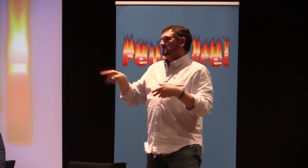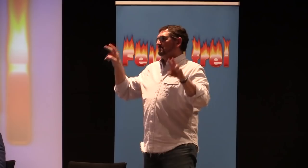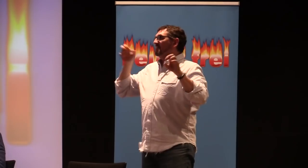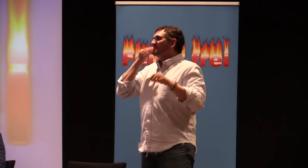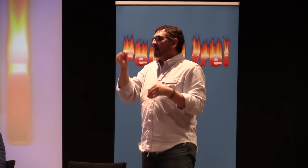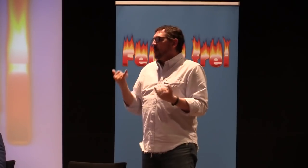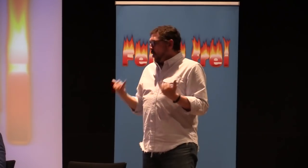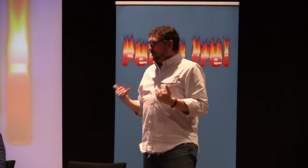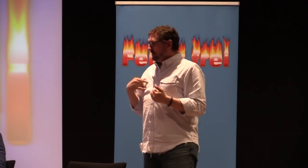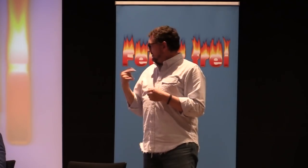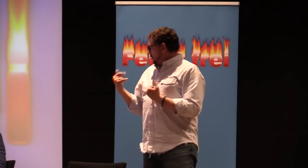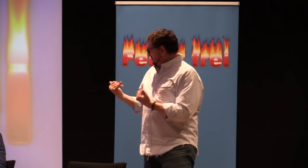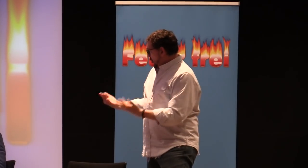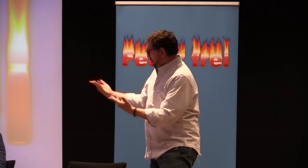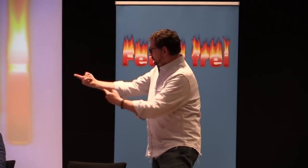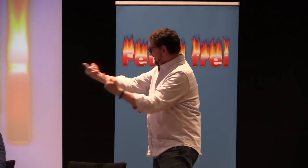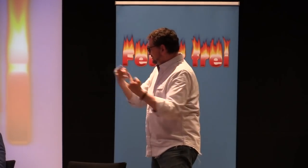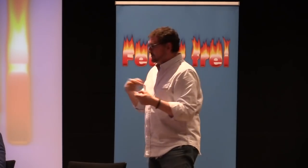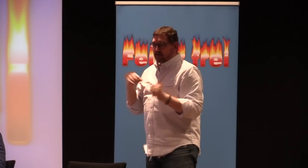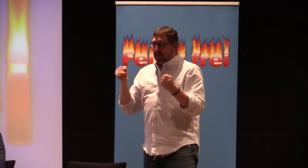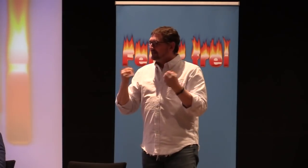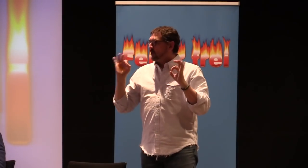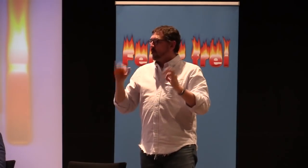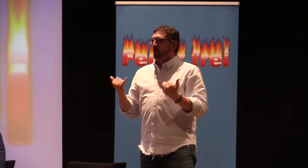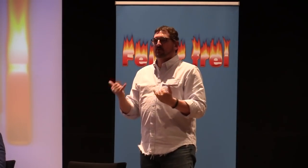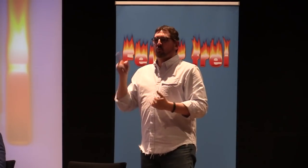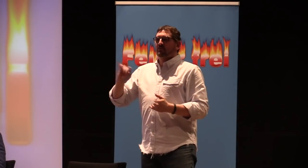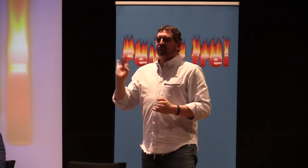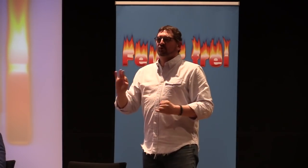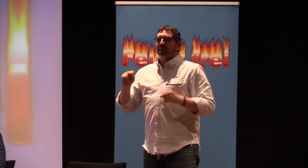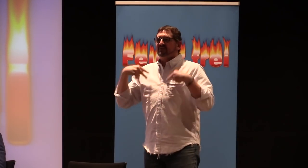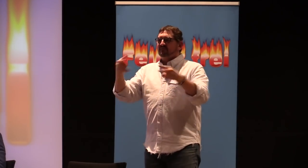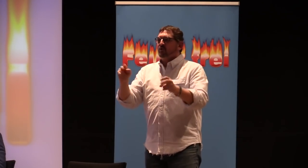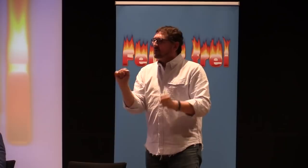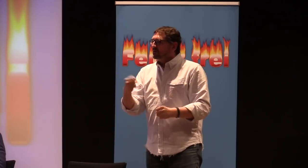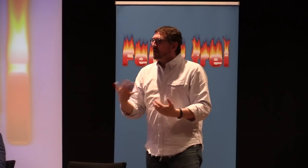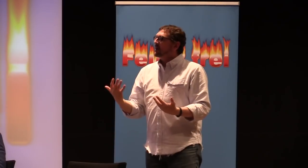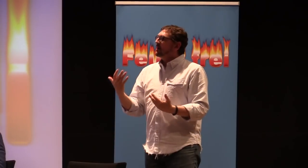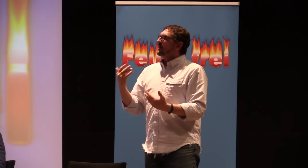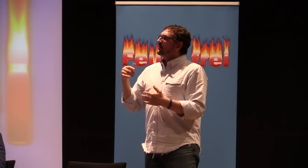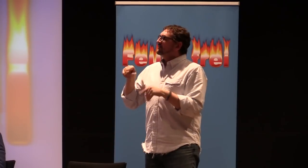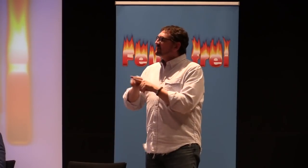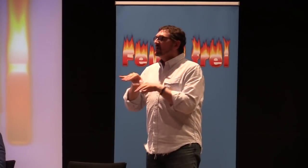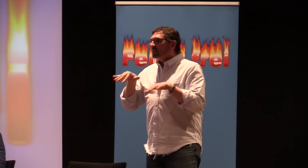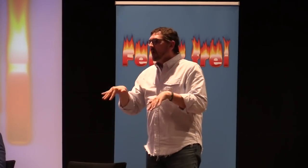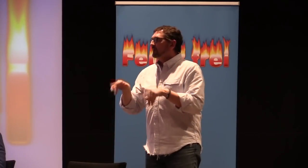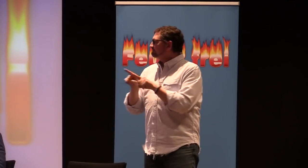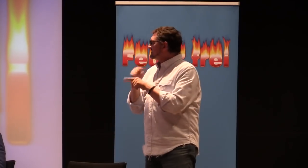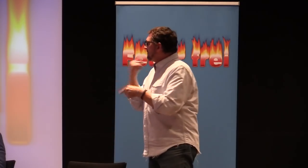einer Gesellschaft gehören natürlich immer mehrere Personen, man ist nie alleine in einer Gesellschaft. Und natürlich können wir hier heute an der Stelle die Frage nicht